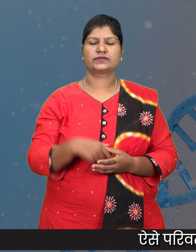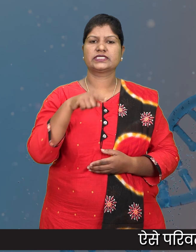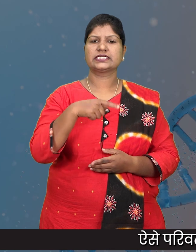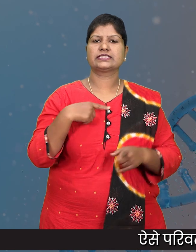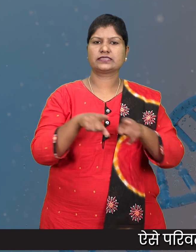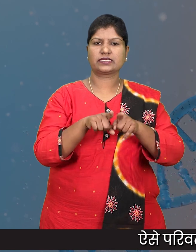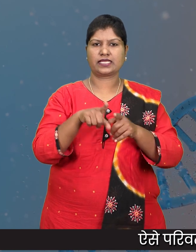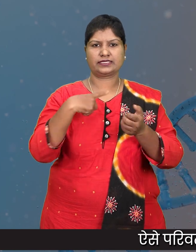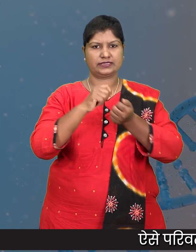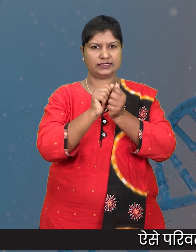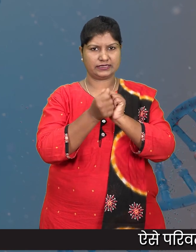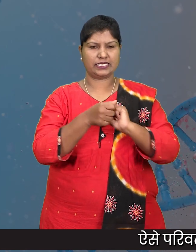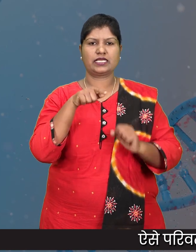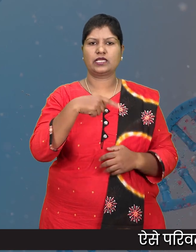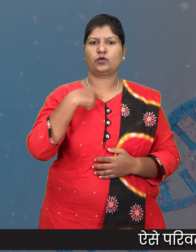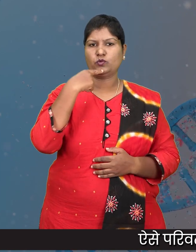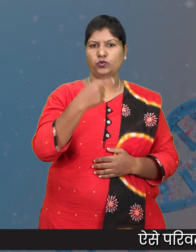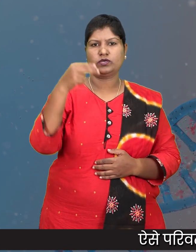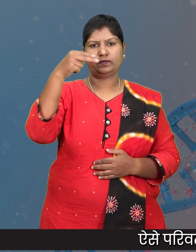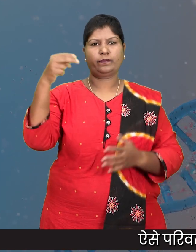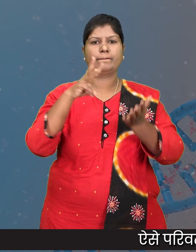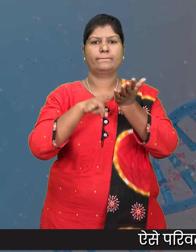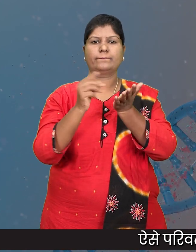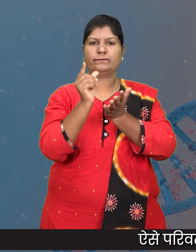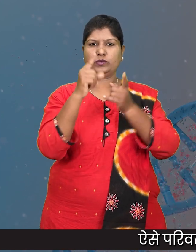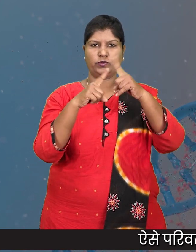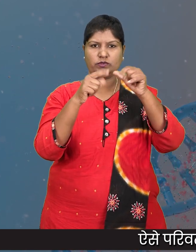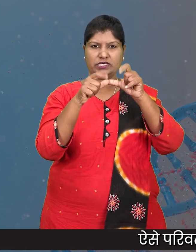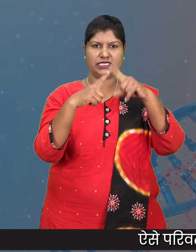ऐसे परिवर्तनों को उत्परिवर्तन कहा जाता है।